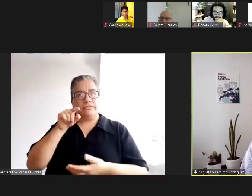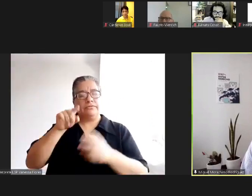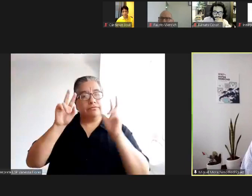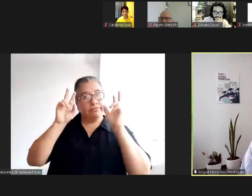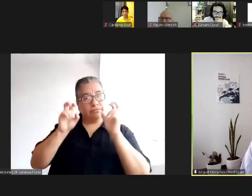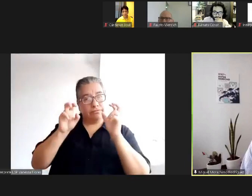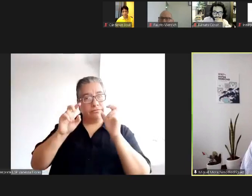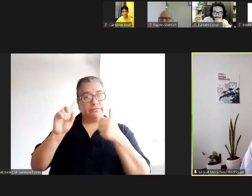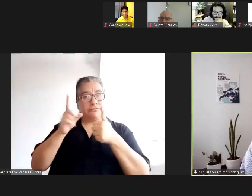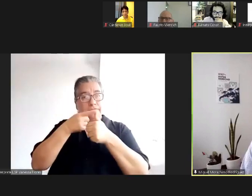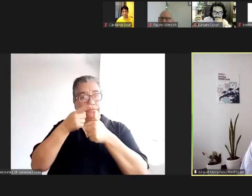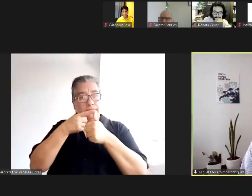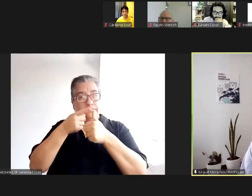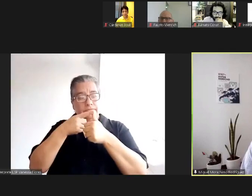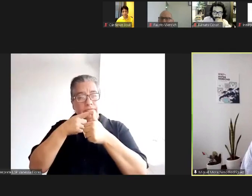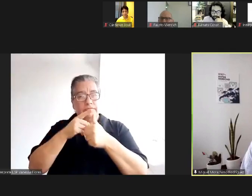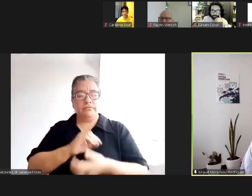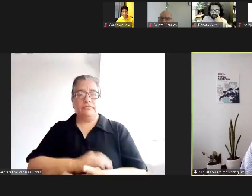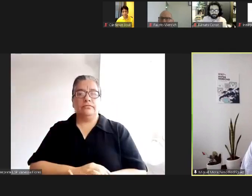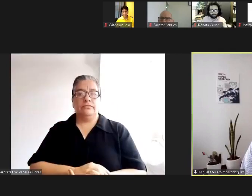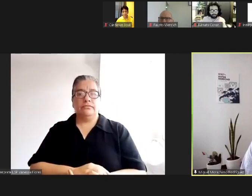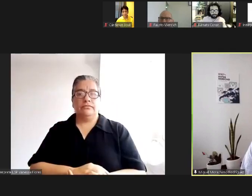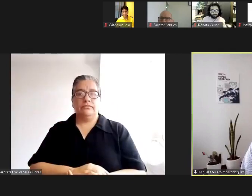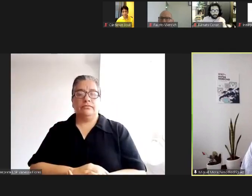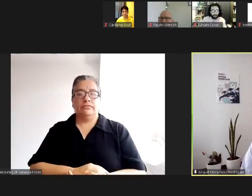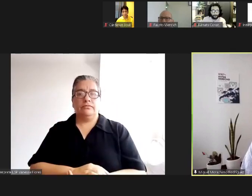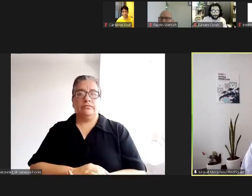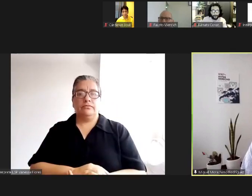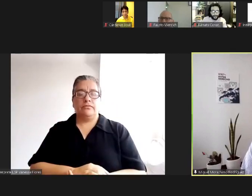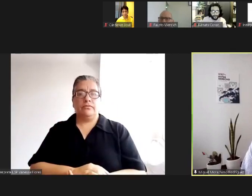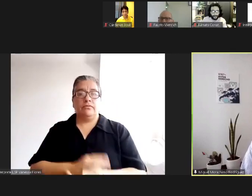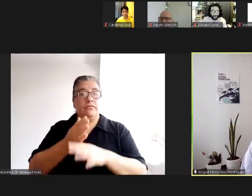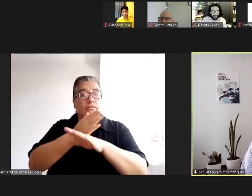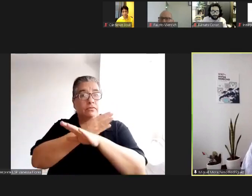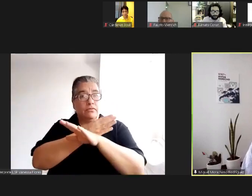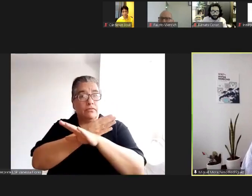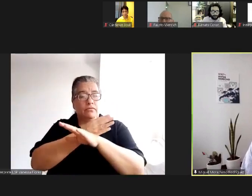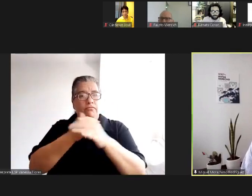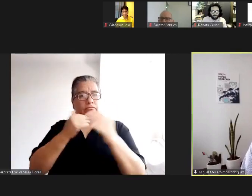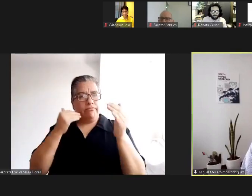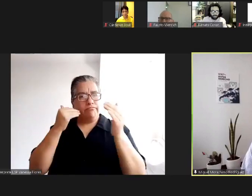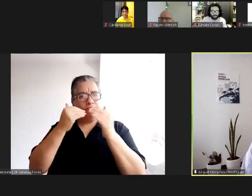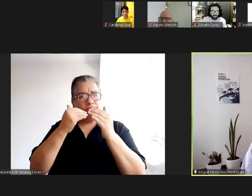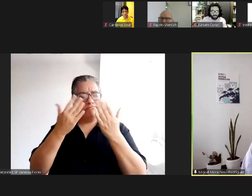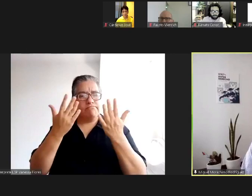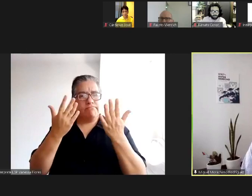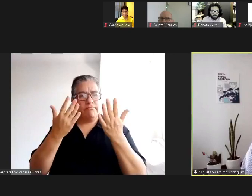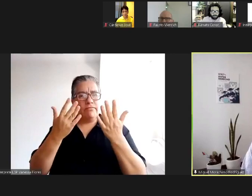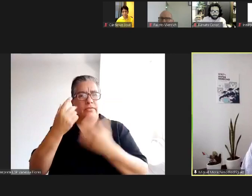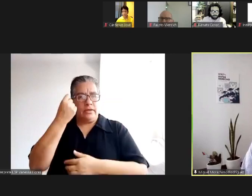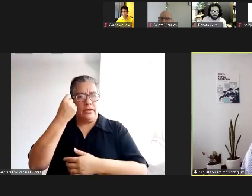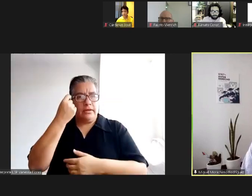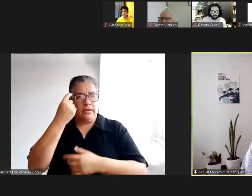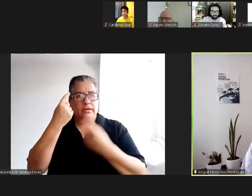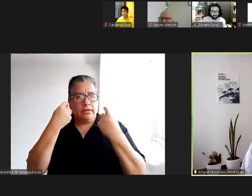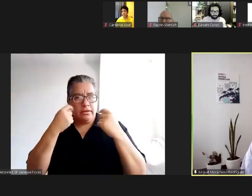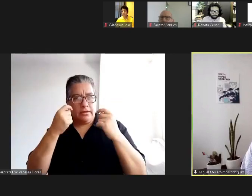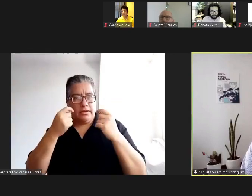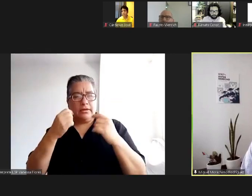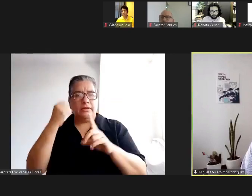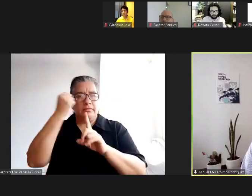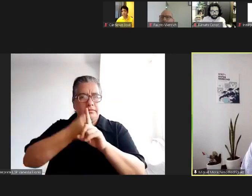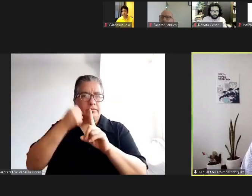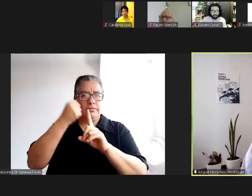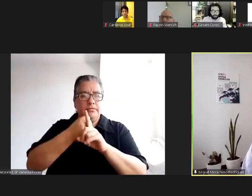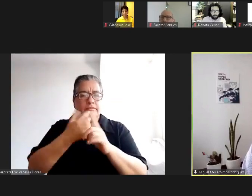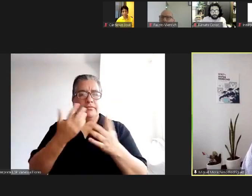es... Y eso es un buen preámbulo para quien se aproxima a tratar de entender y a tratar de hacer incidencia en